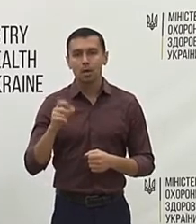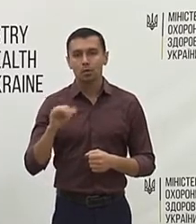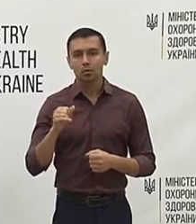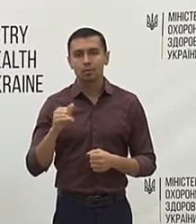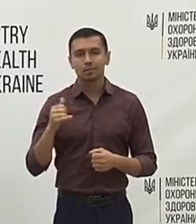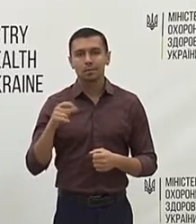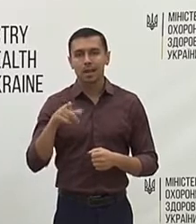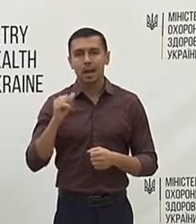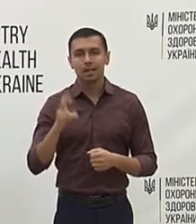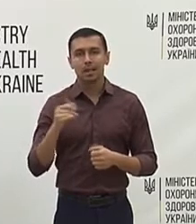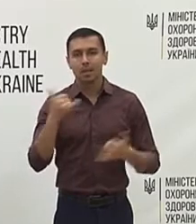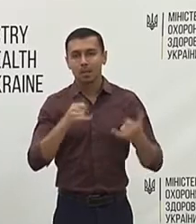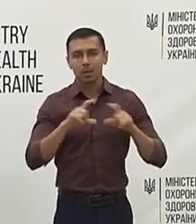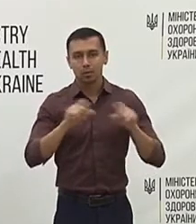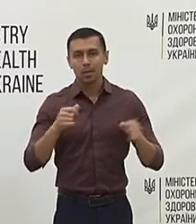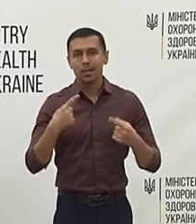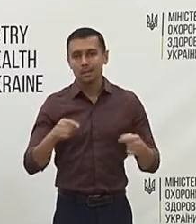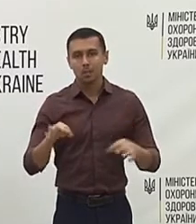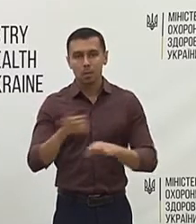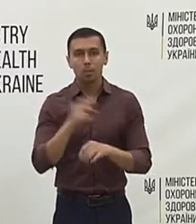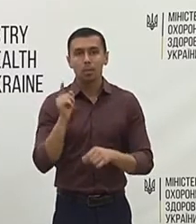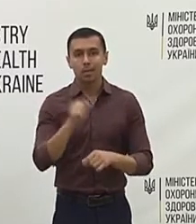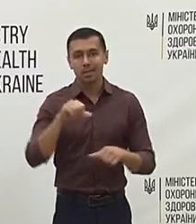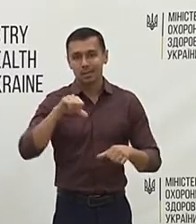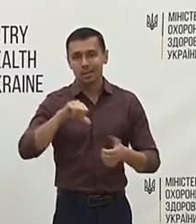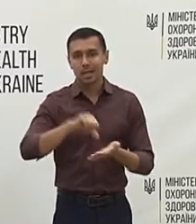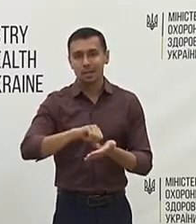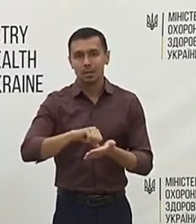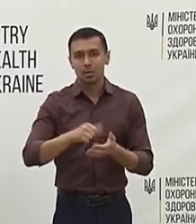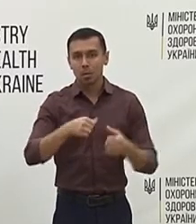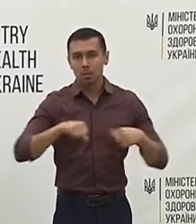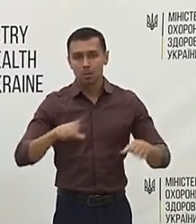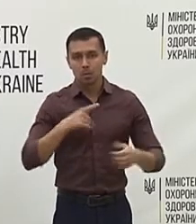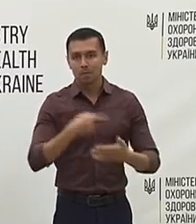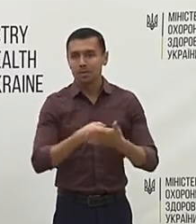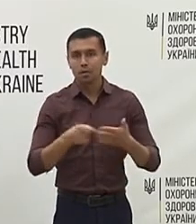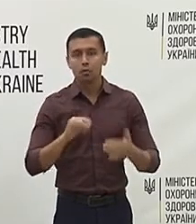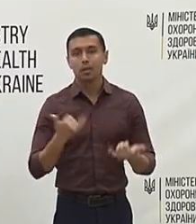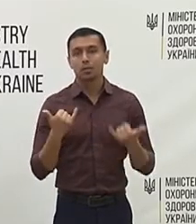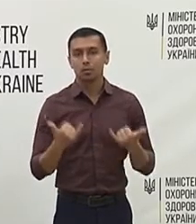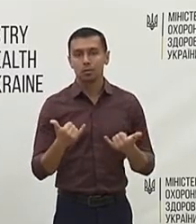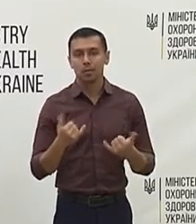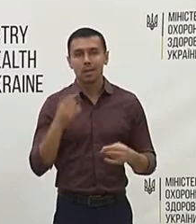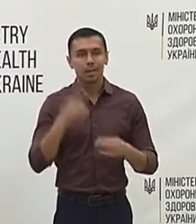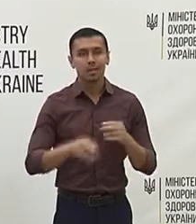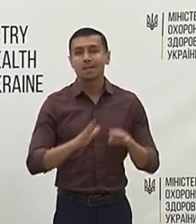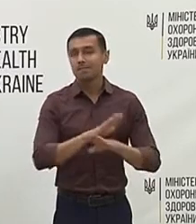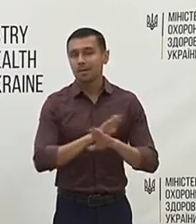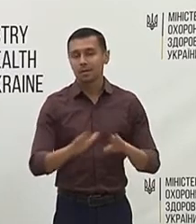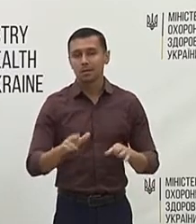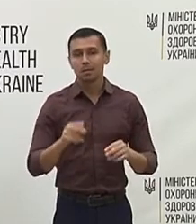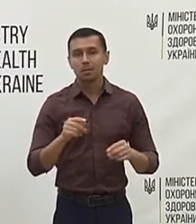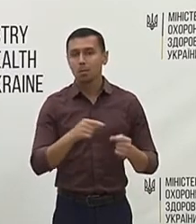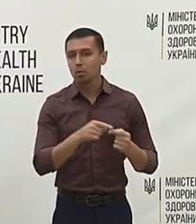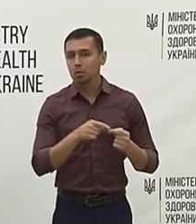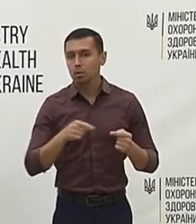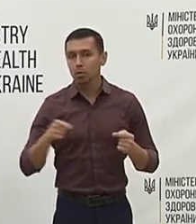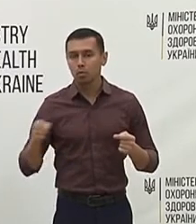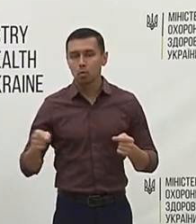молекулярно-генетичної лабораторії на інші проекти. Проте членами комісії було відзначено, що на сьогодні не завершені процедури